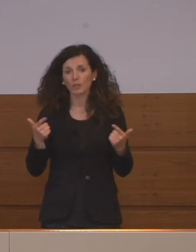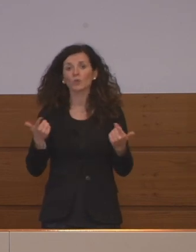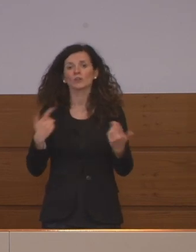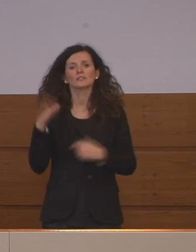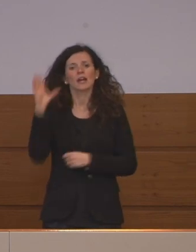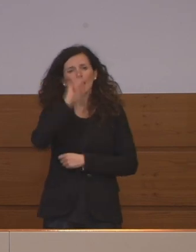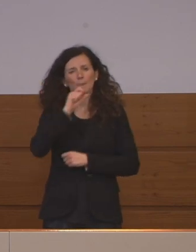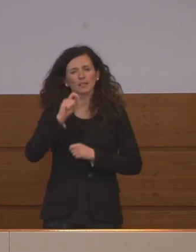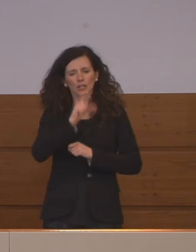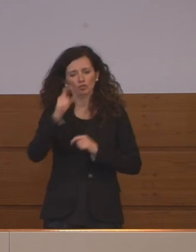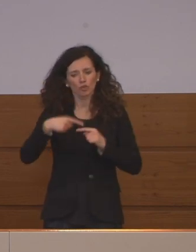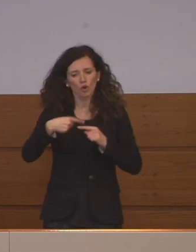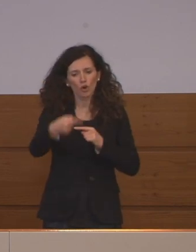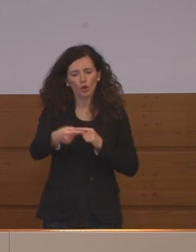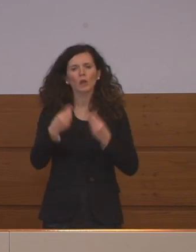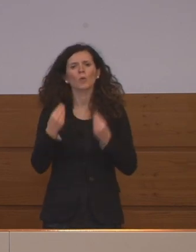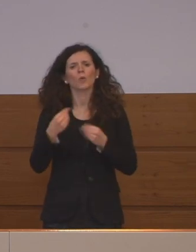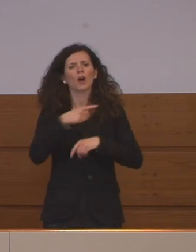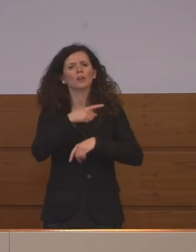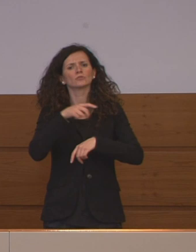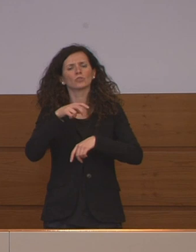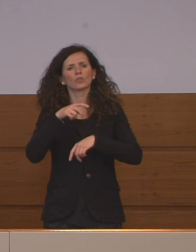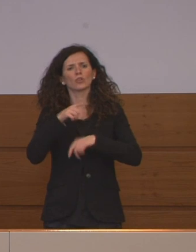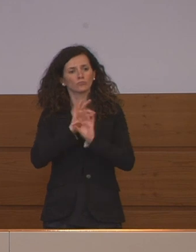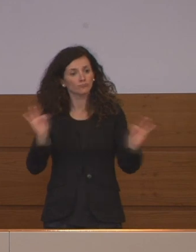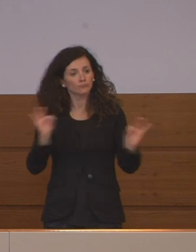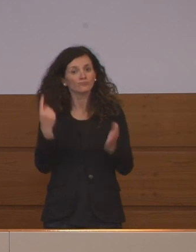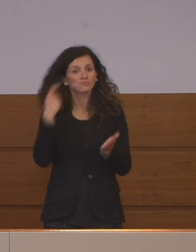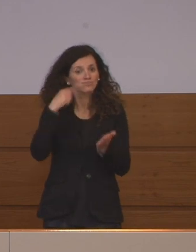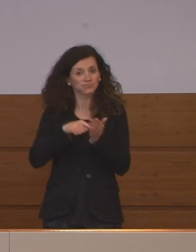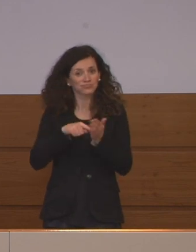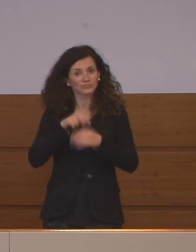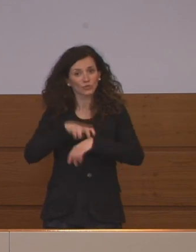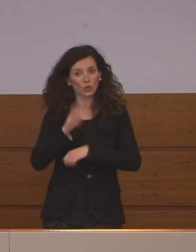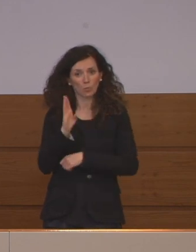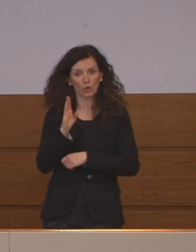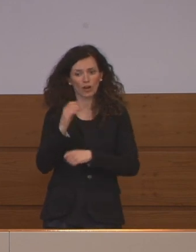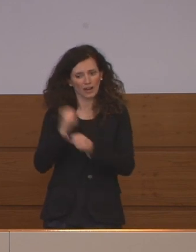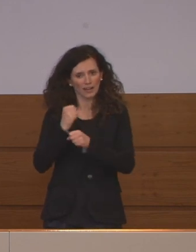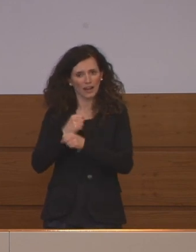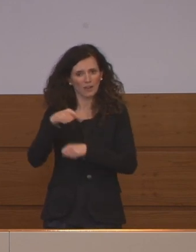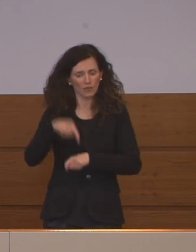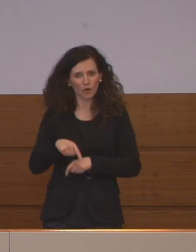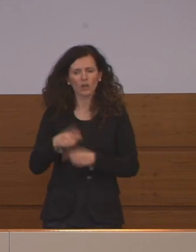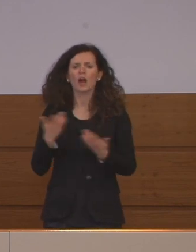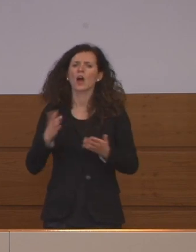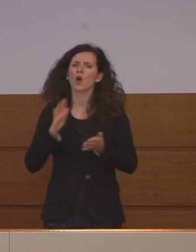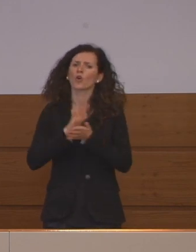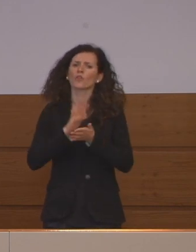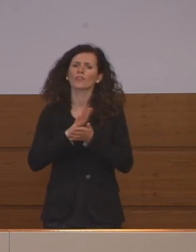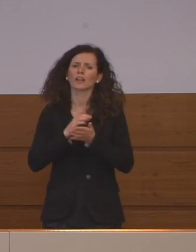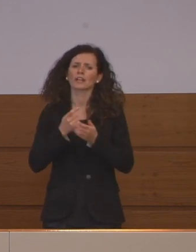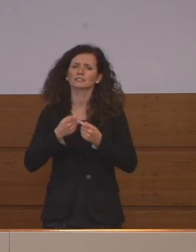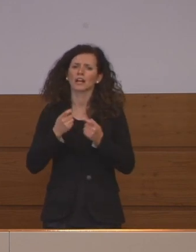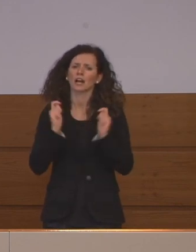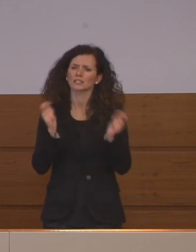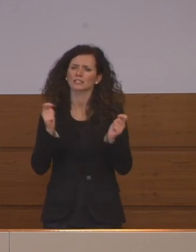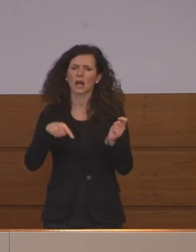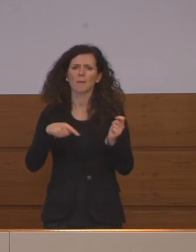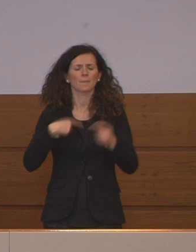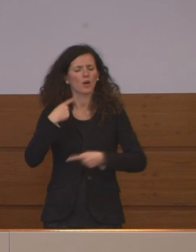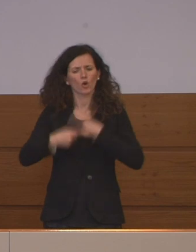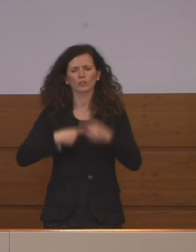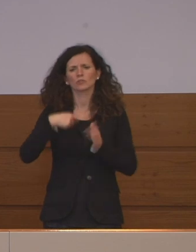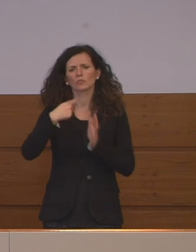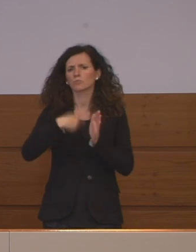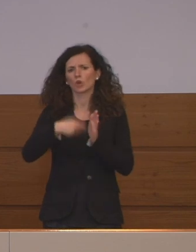quando il dottor borrelli potrà rientrare in dipartimento ma certamente la conferenza stampa continuerà nei prossimi giorni vi